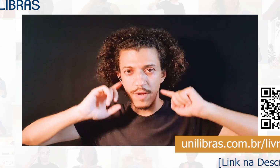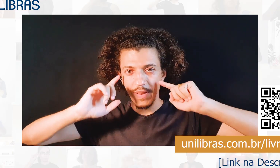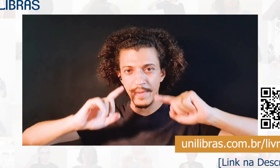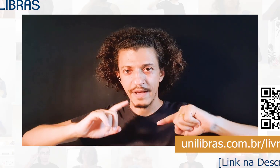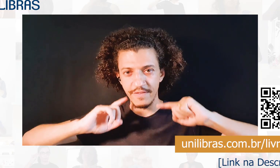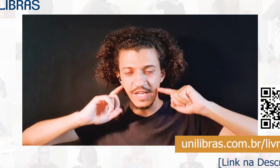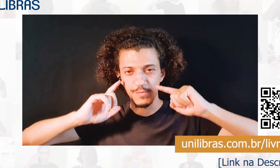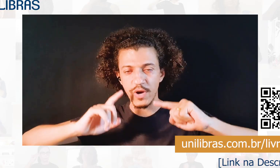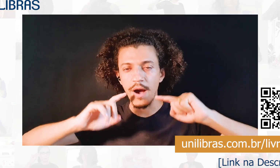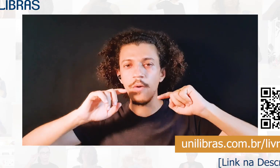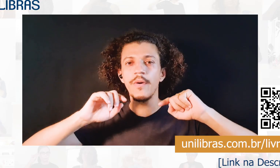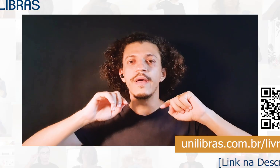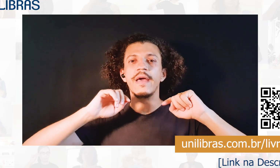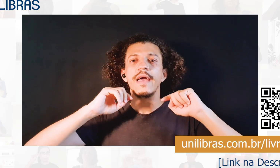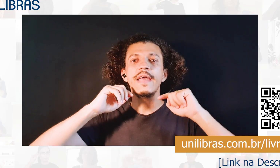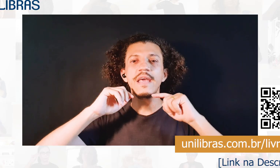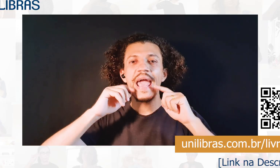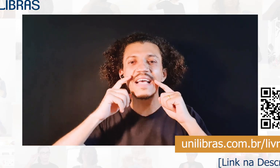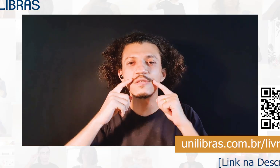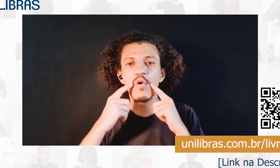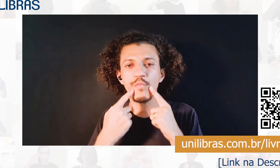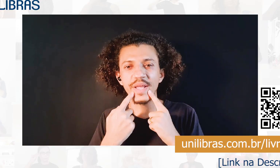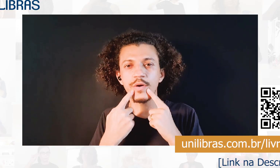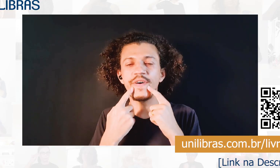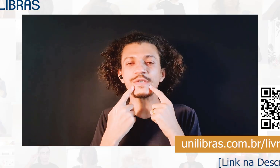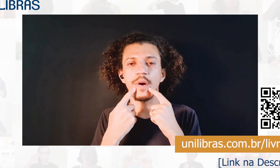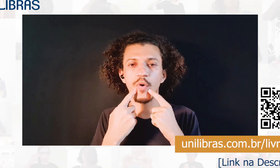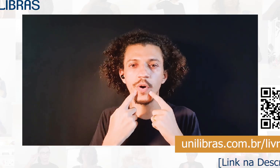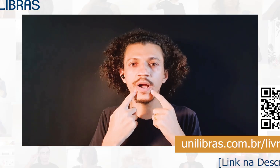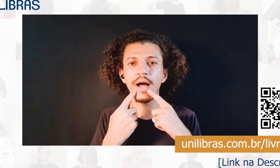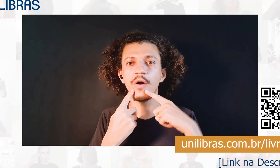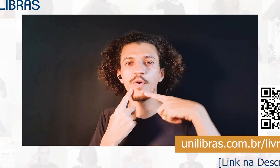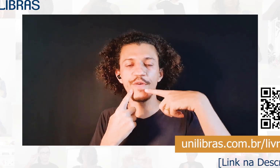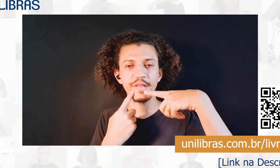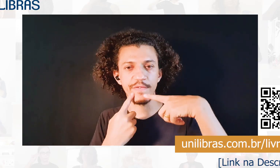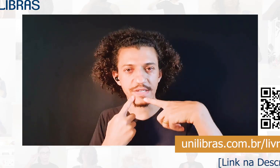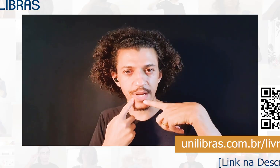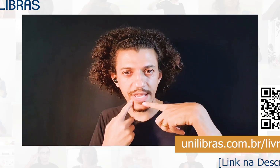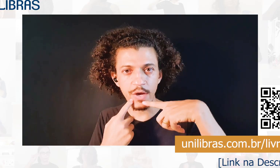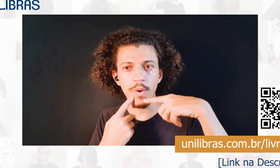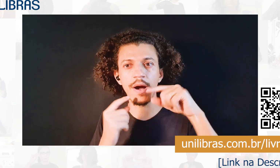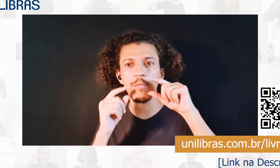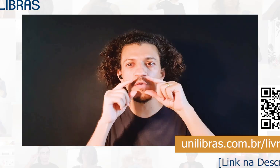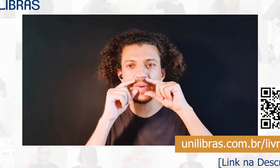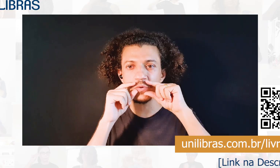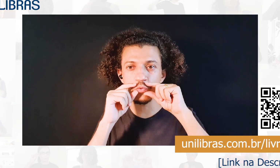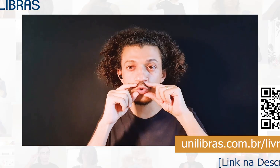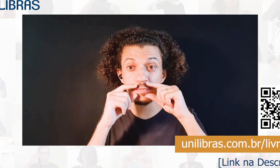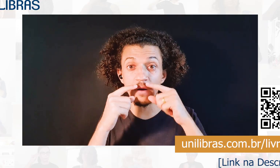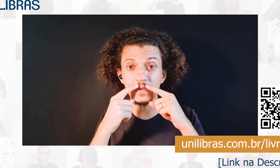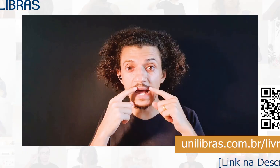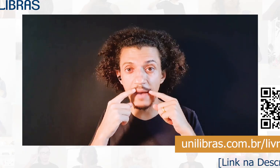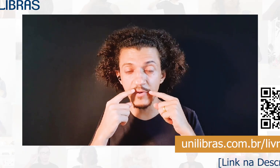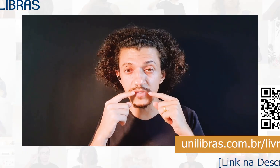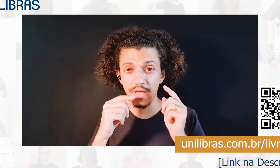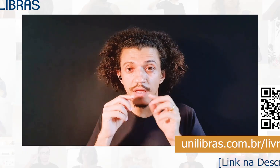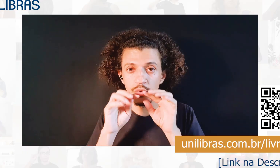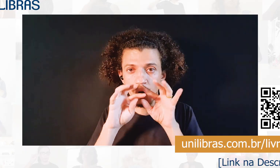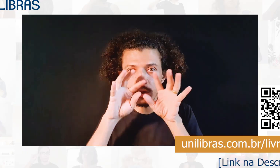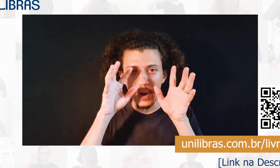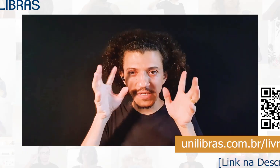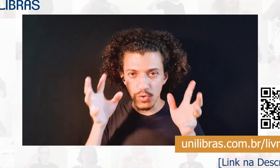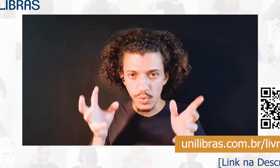minha boca, pela minha cavidade bucal, e esse movimento que eu faço com a boca, o movimento que eu faço com a língua, o movimento dos meus